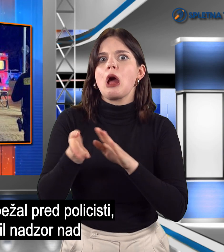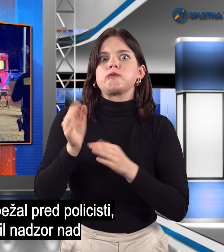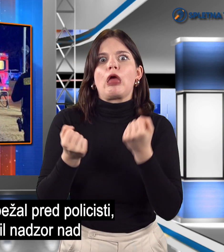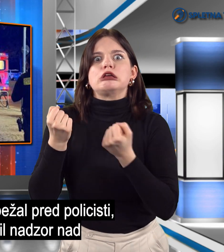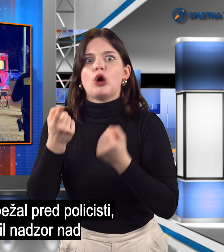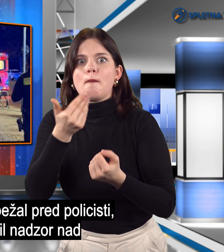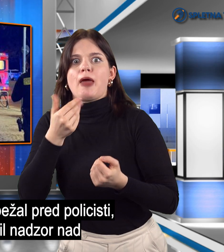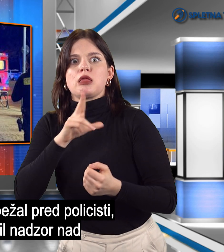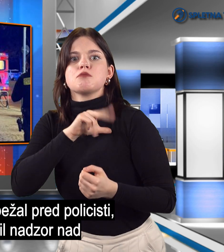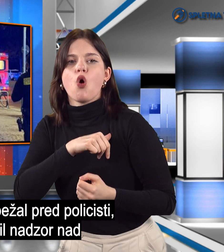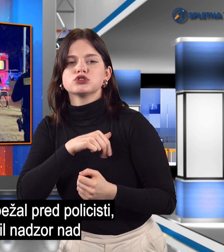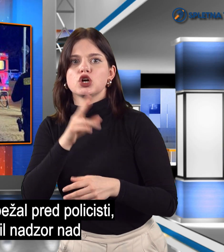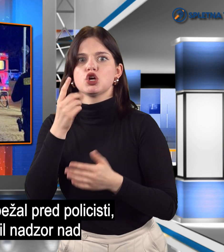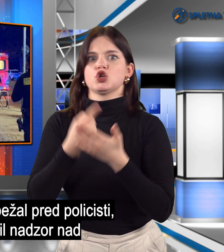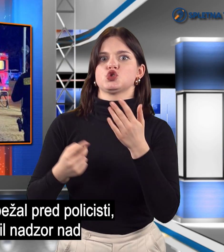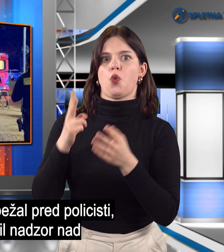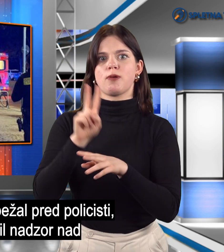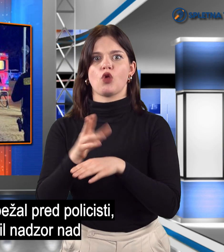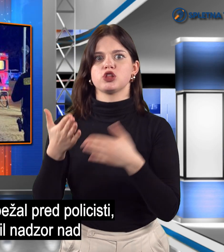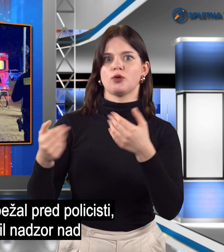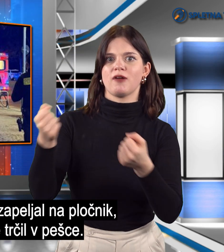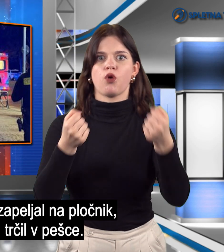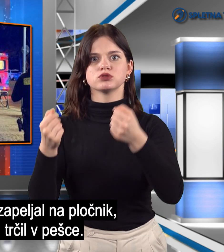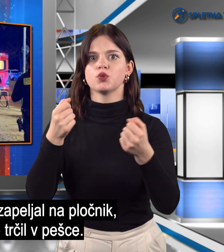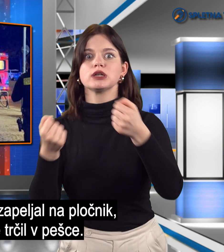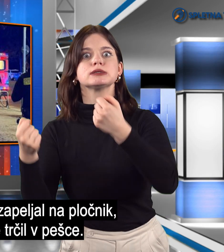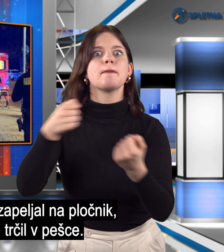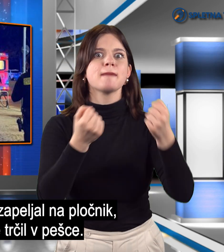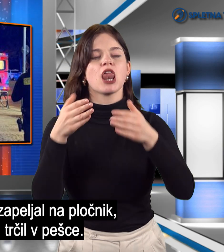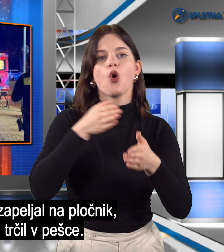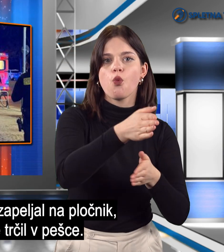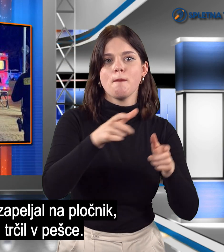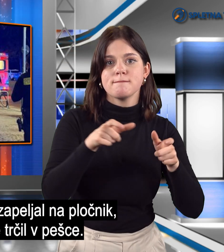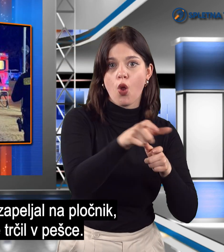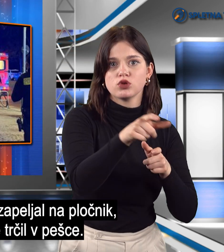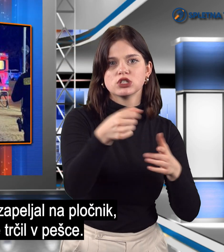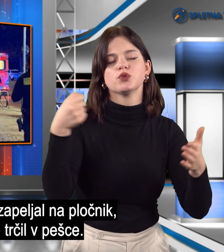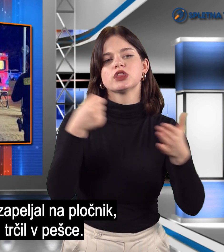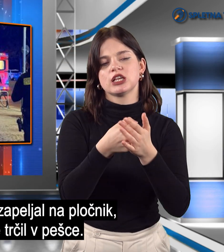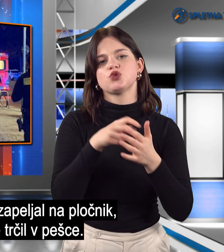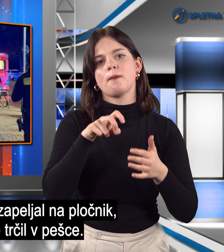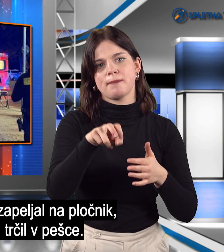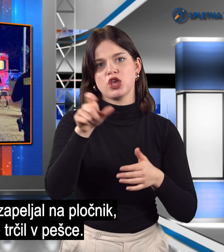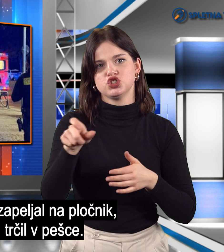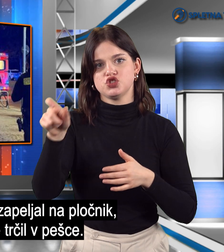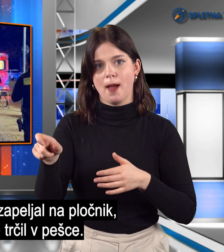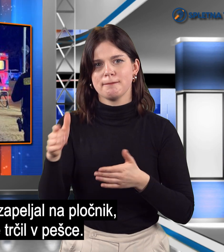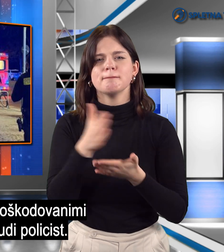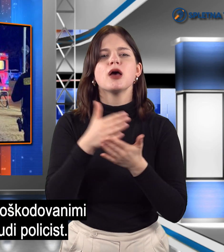je v kritičnem stanju. Voznik je bežal pred policisti, izgubil nadzor nad vozilom in zapeljal na pločnik, kjer